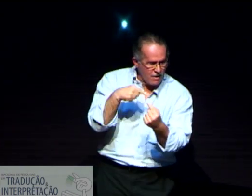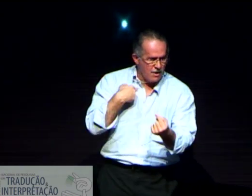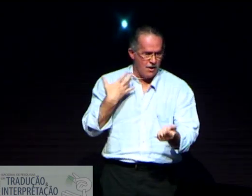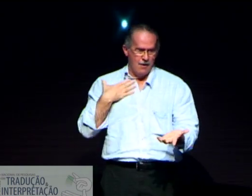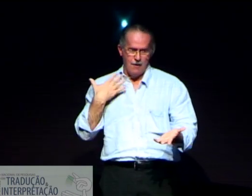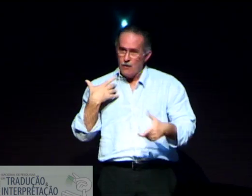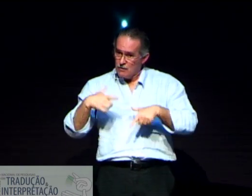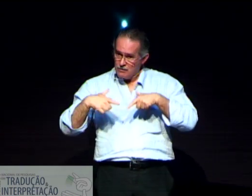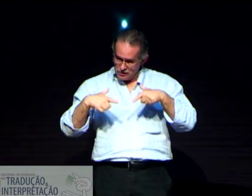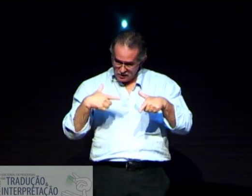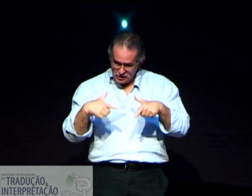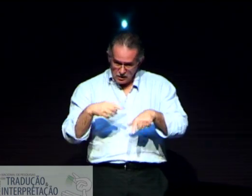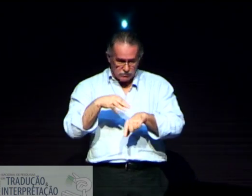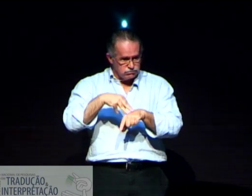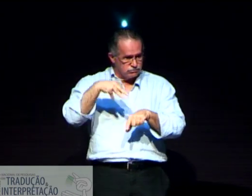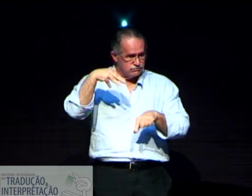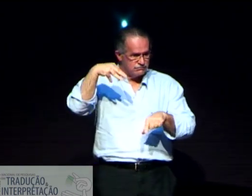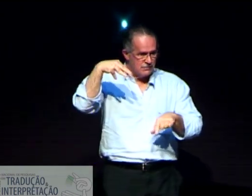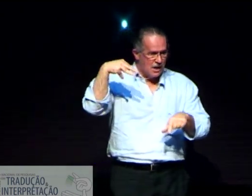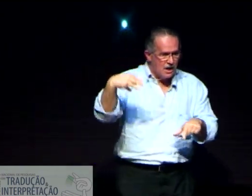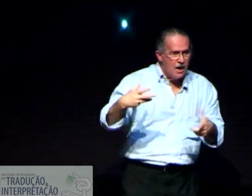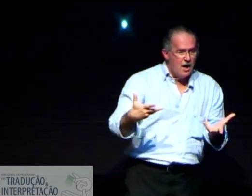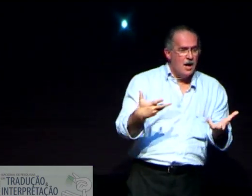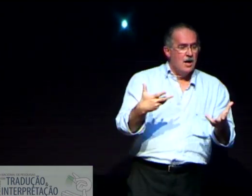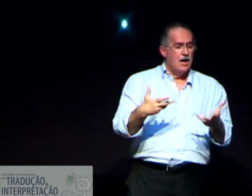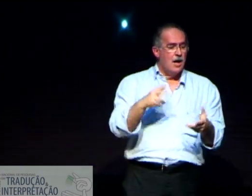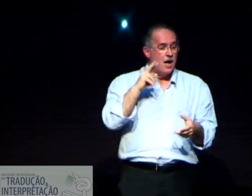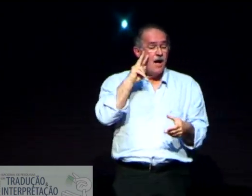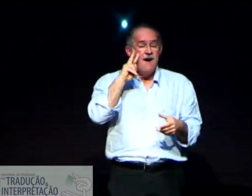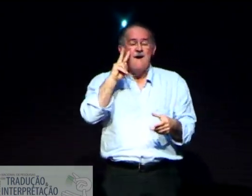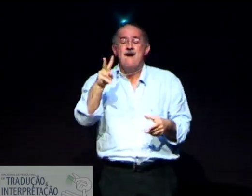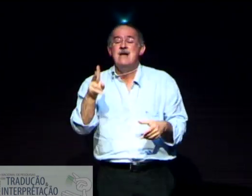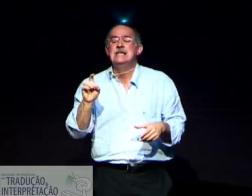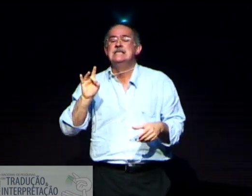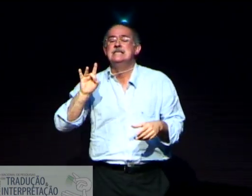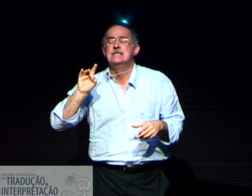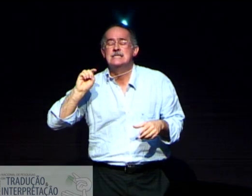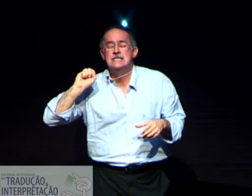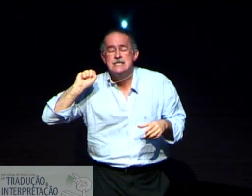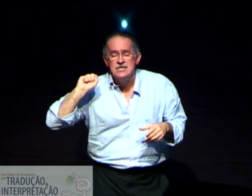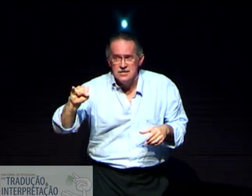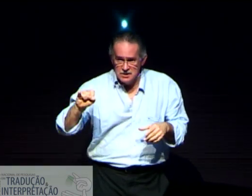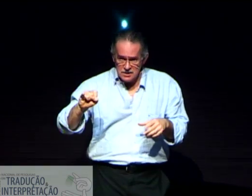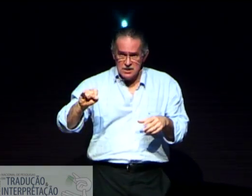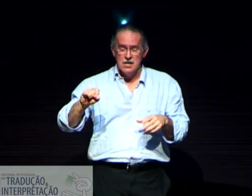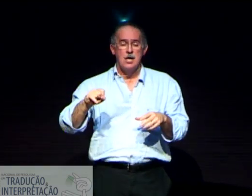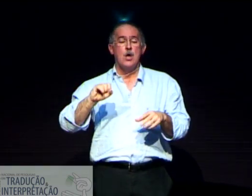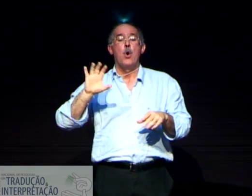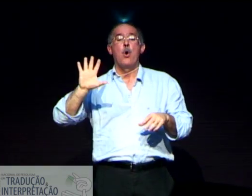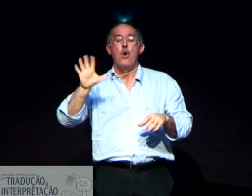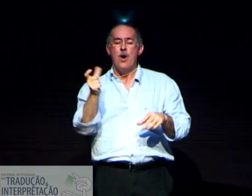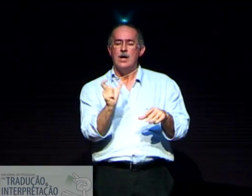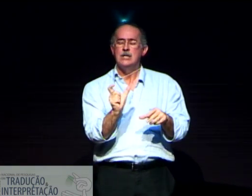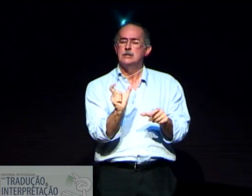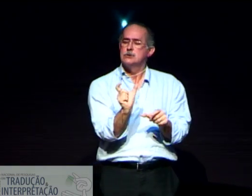Então, através desse objetivo, no meu trabalho de mestrado, eu busquei observar